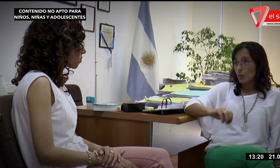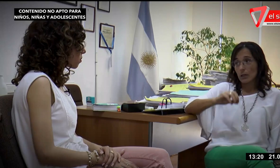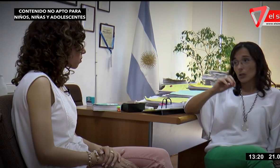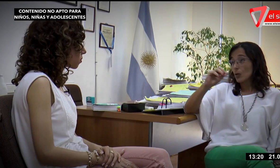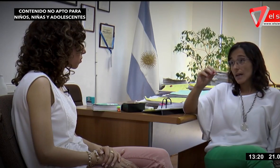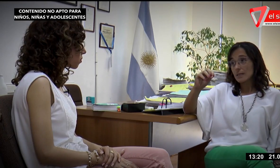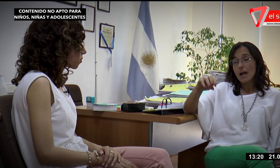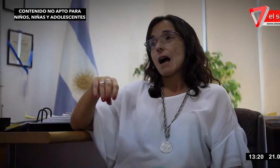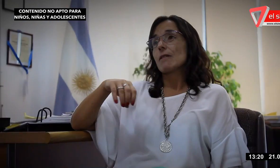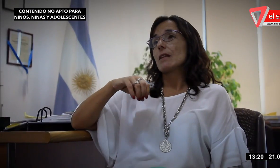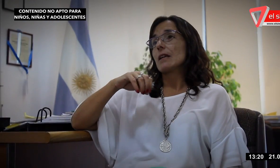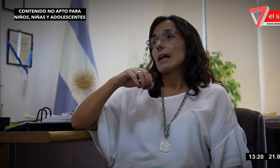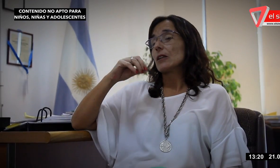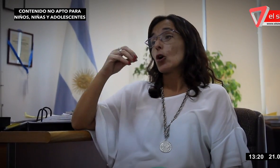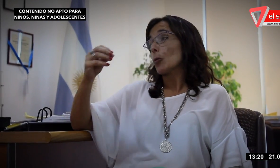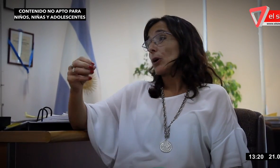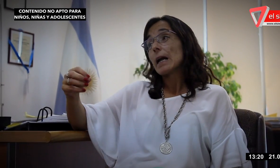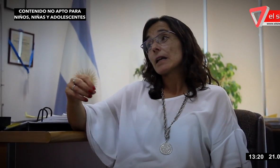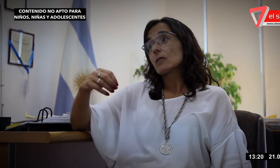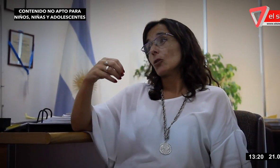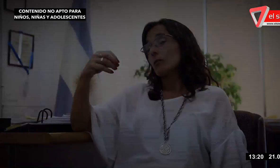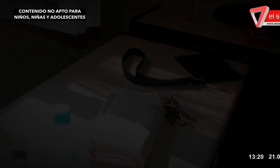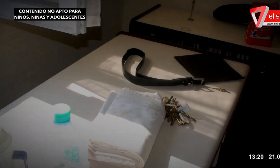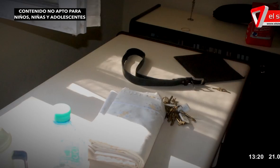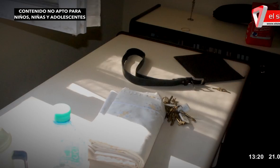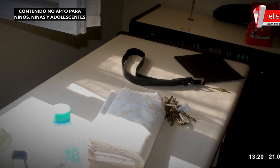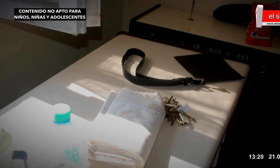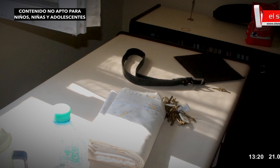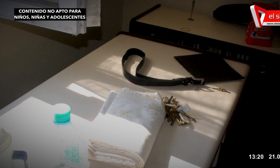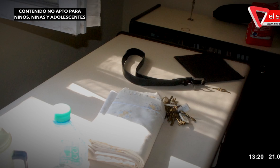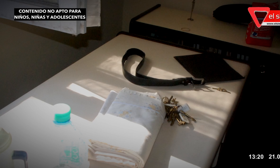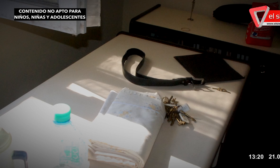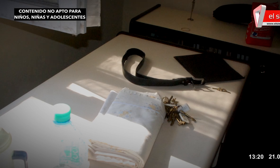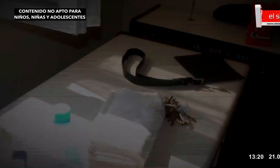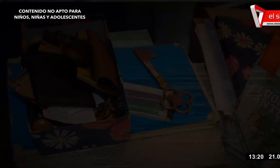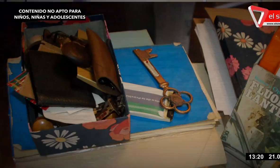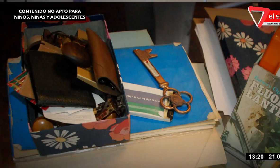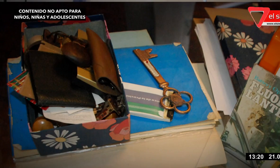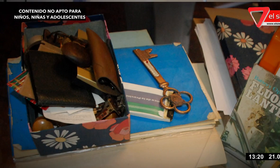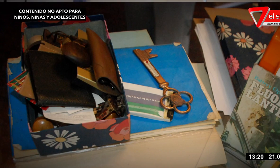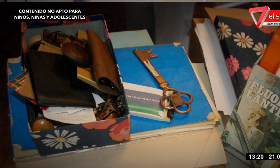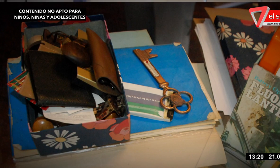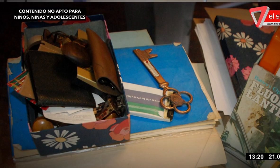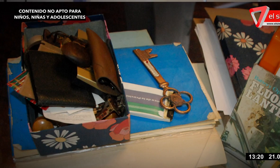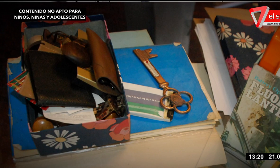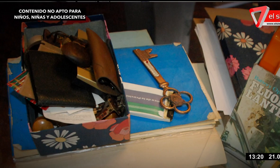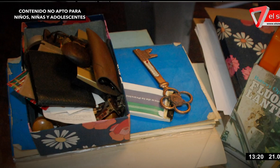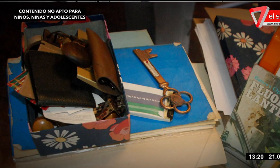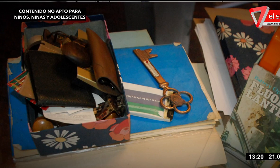durante horas, hablan de castigos corporales con ramas, con palos, con llaves en la cabeza. Uno de los chicos cuenta